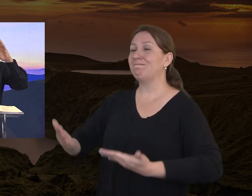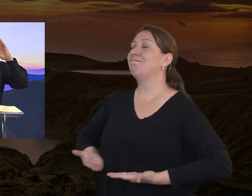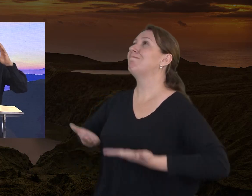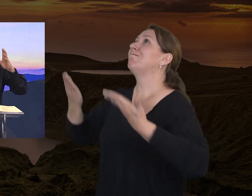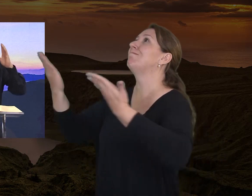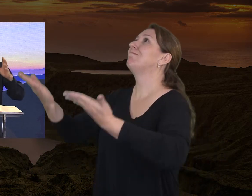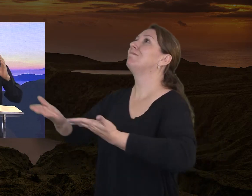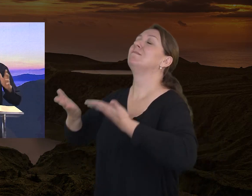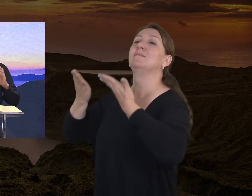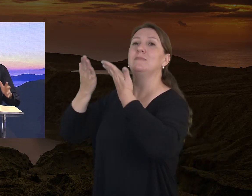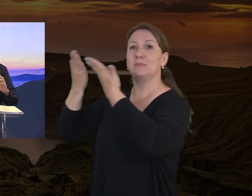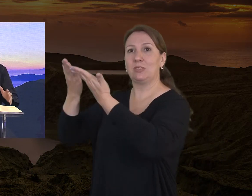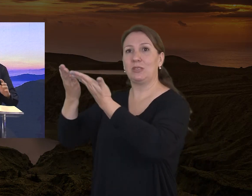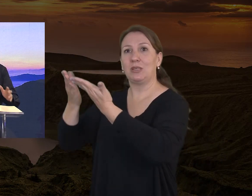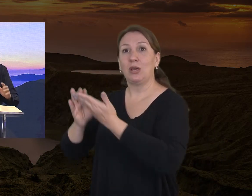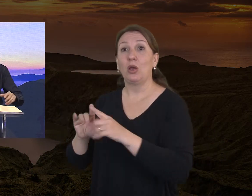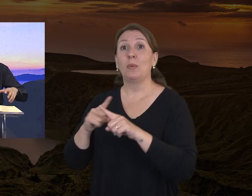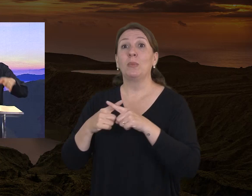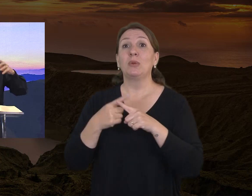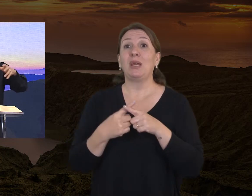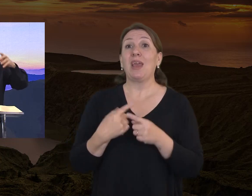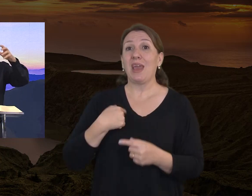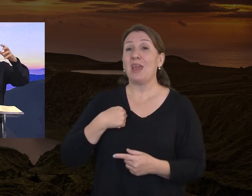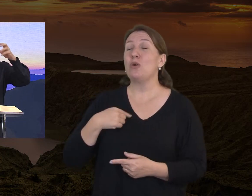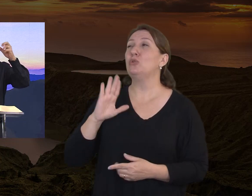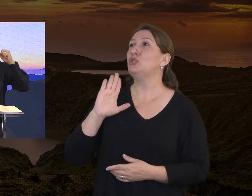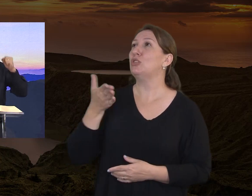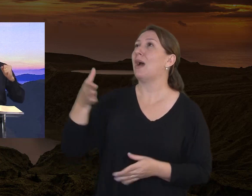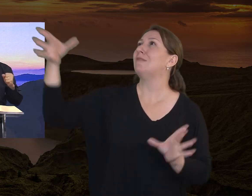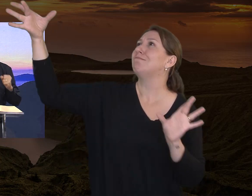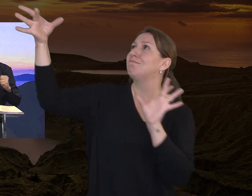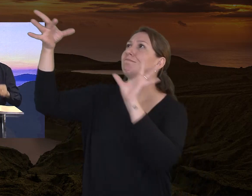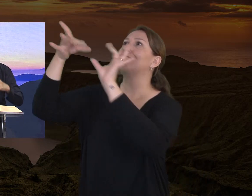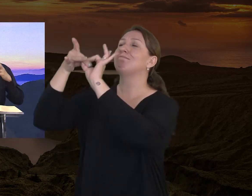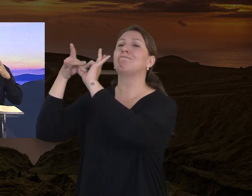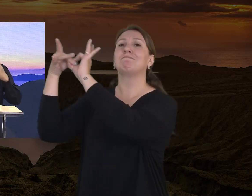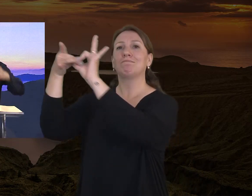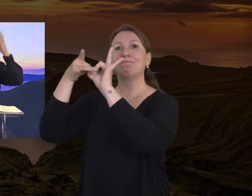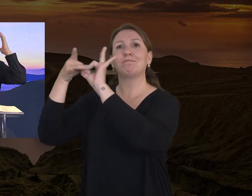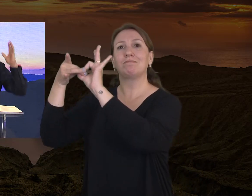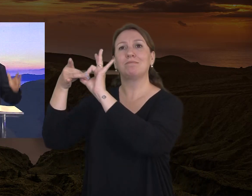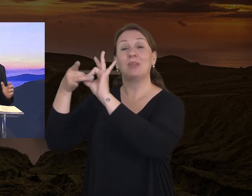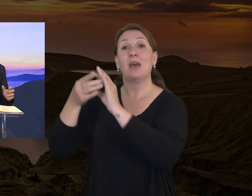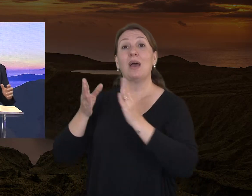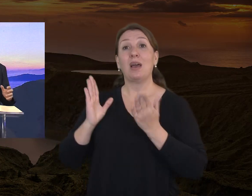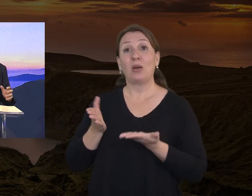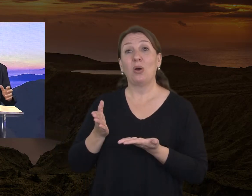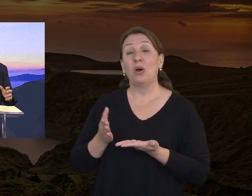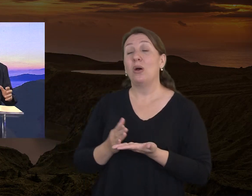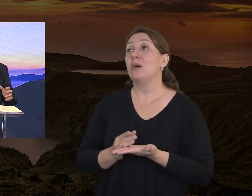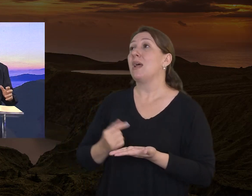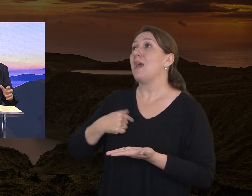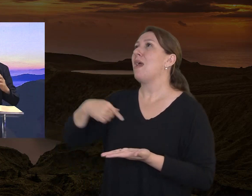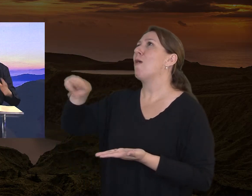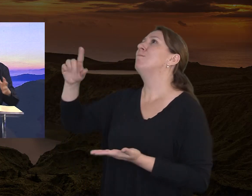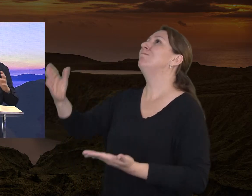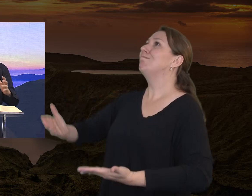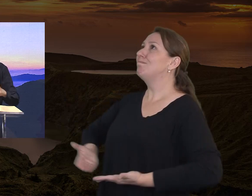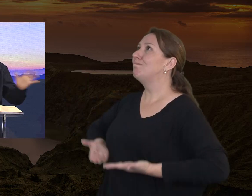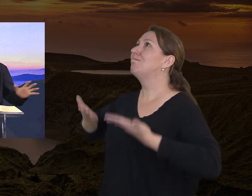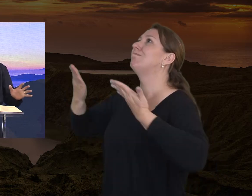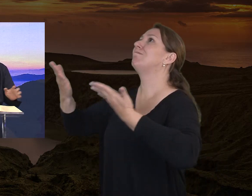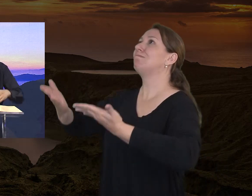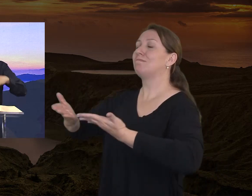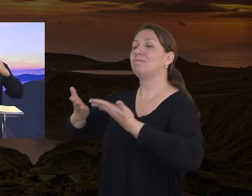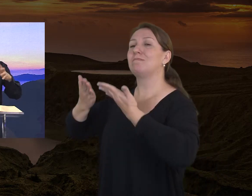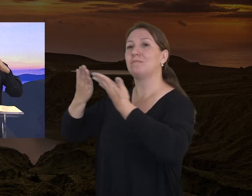foi reconciliado com Deus, você foi reconectado com Cristo para servir a Deus agora. Você não é mais